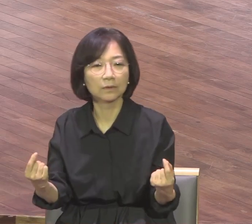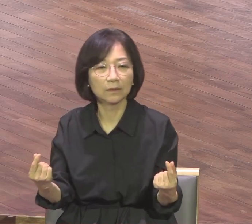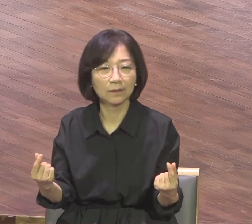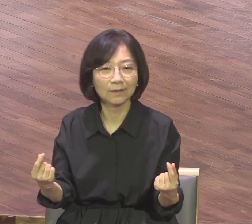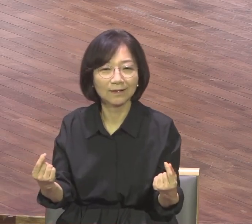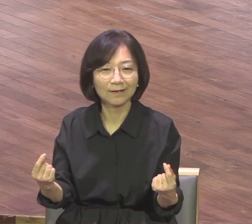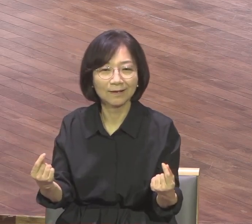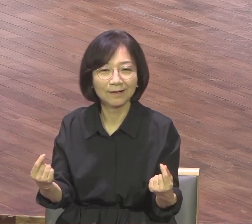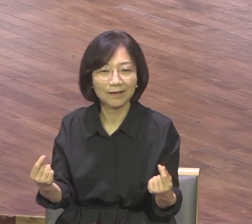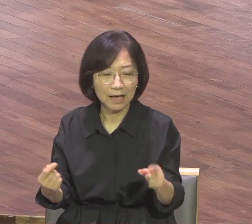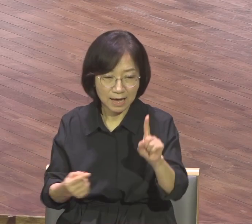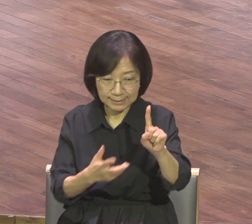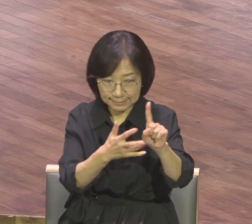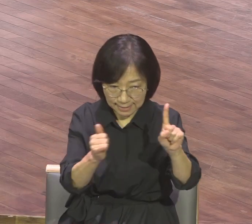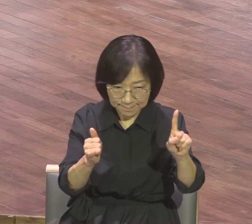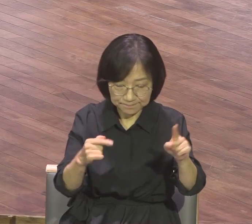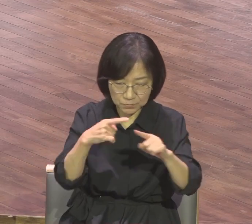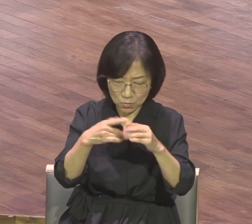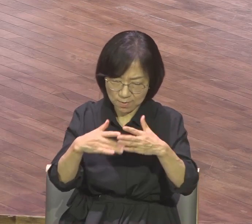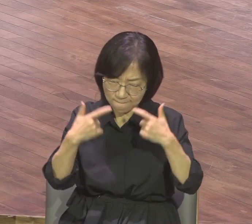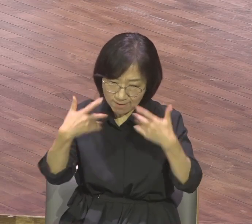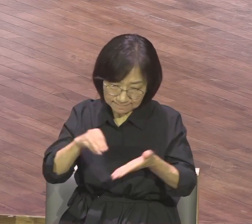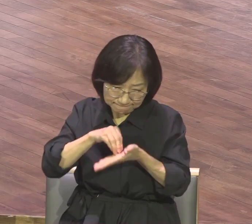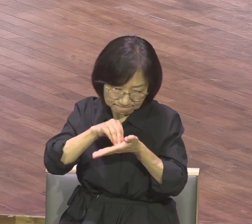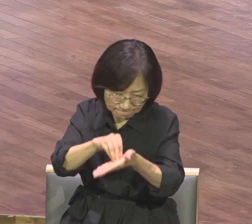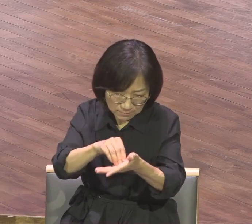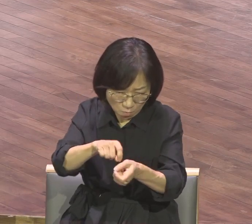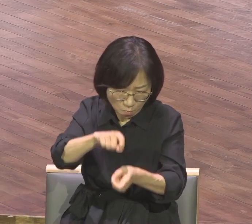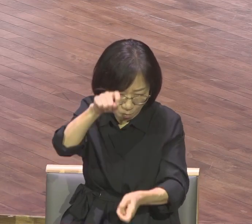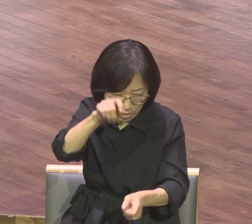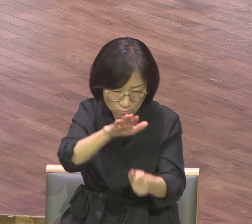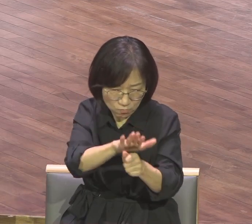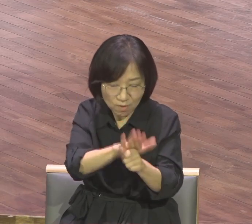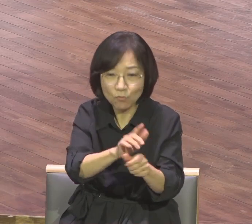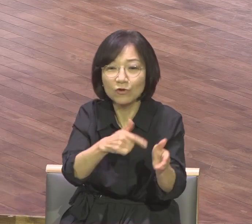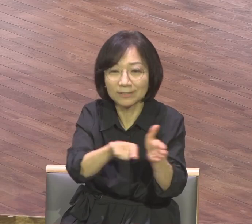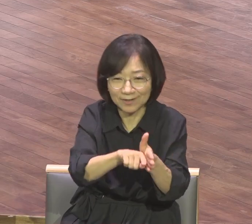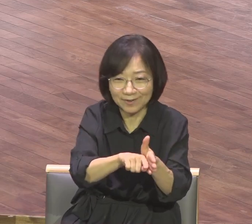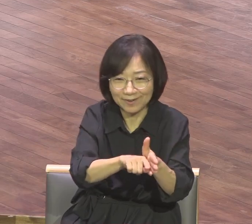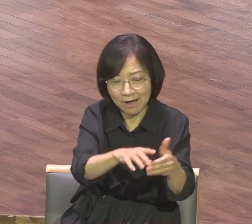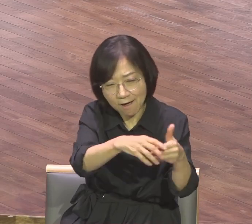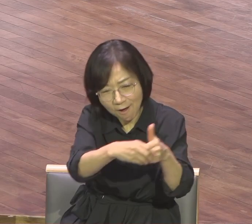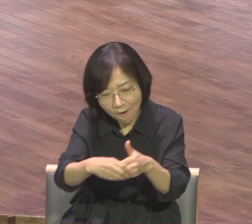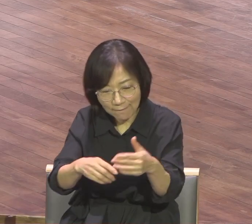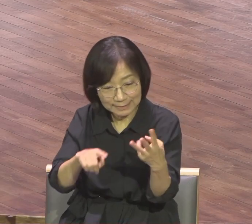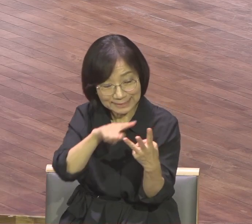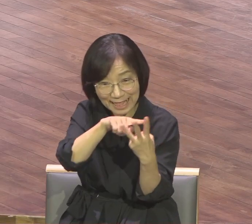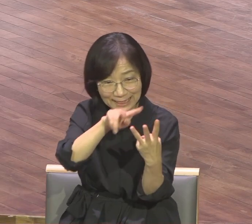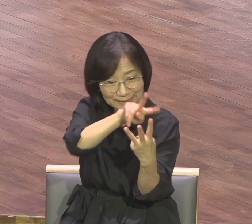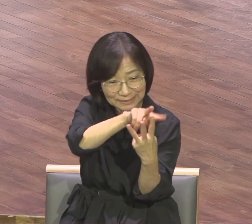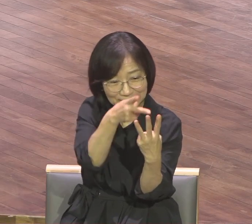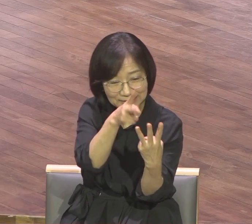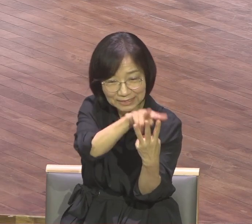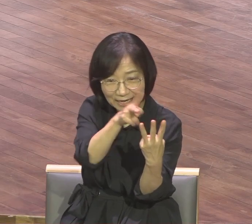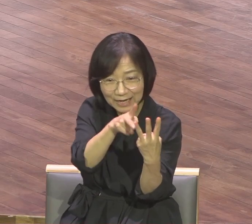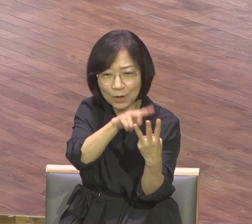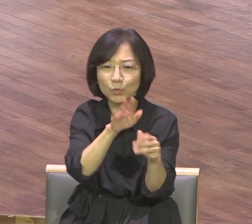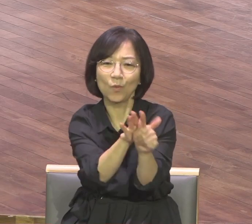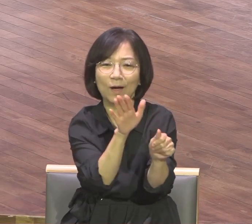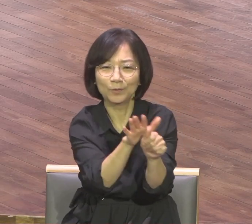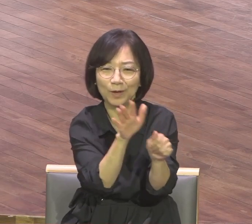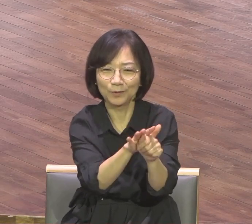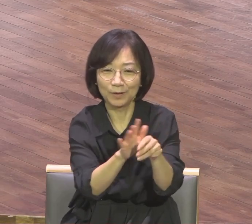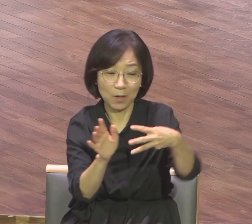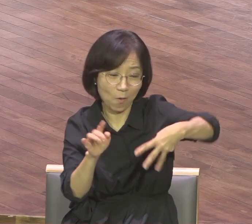한 영혼이 교회화 되는 것에 참 행복을 느끼죠. 한 영혼이 교회가 다 와서 정착할 때 오는 그 기쁨, 그건